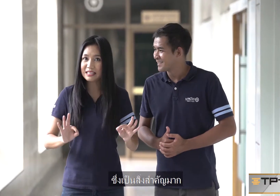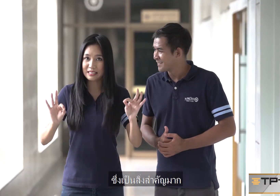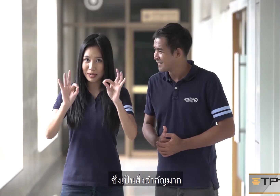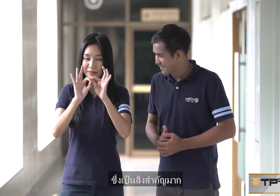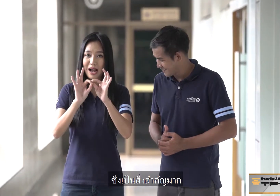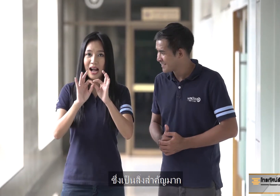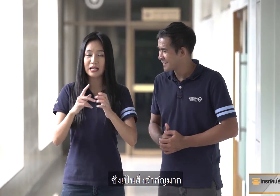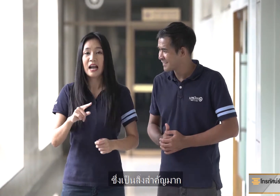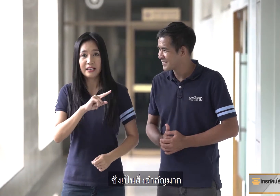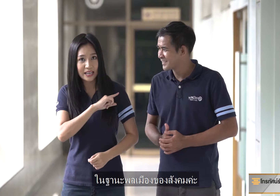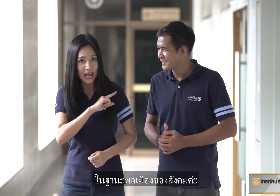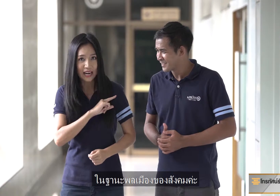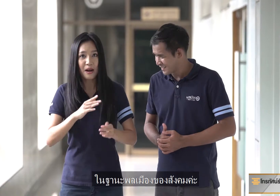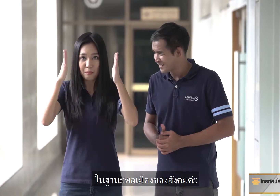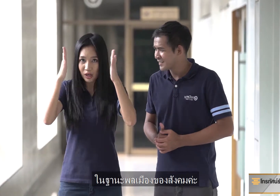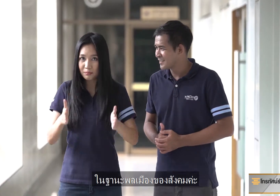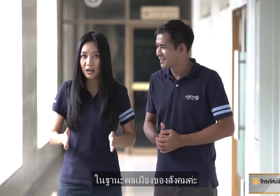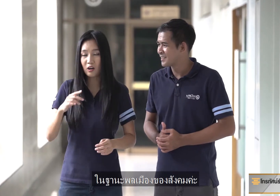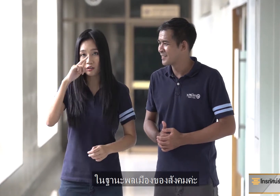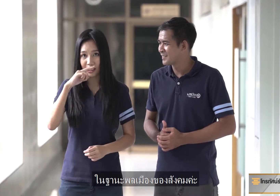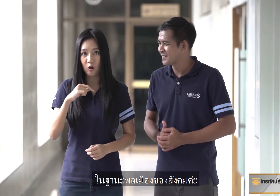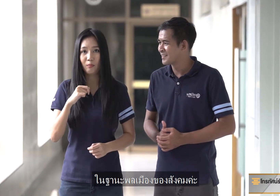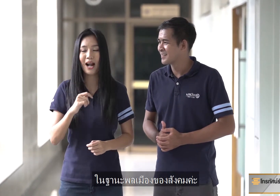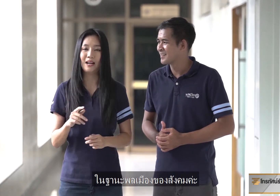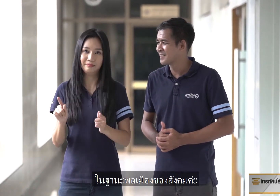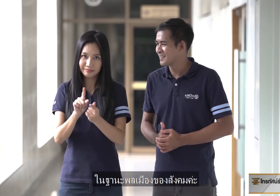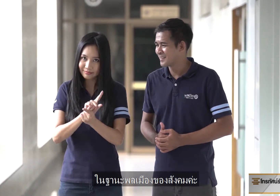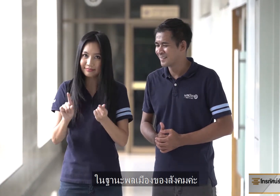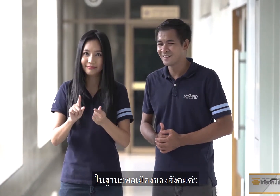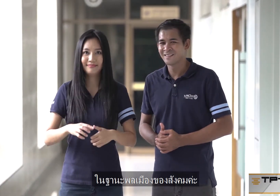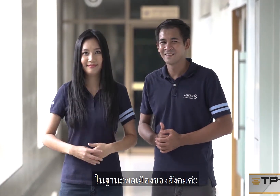ซึ่งเป็นสิ่งสำคัญมากในฐานะพลเมืองของสังคมค่ะ